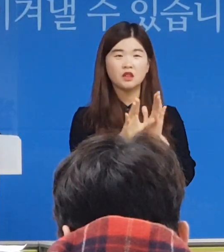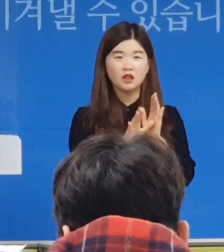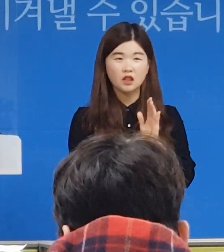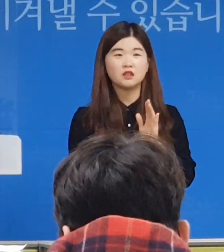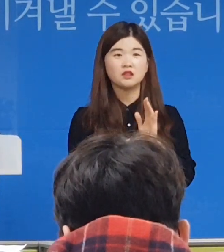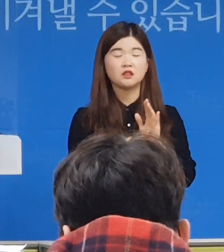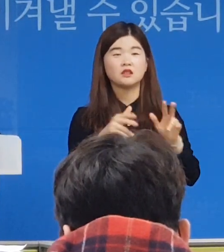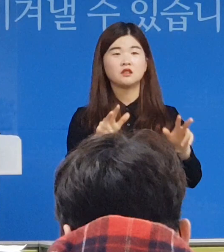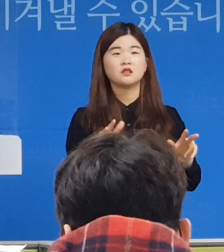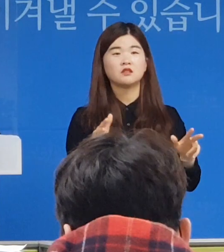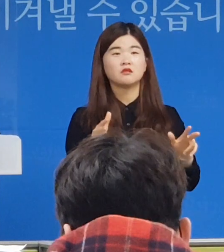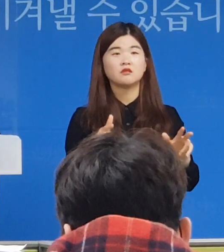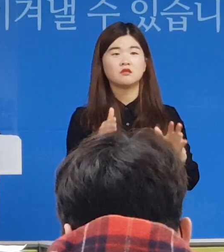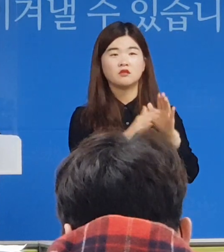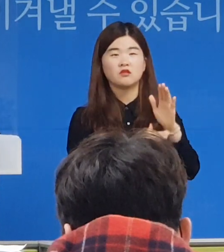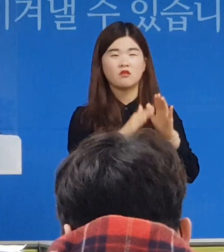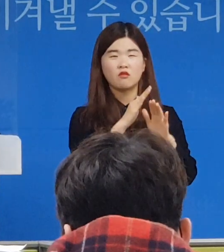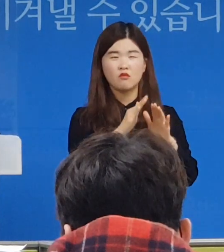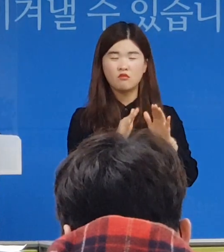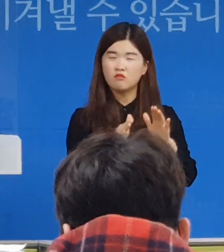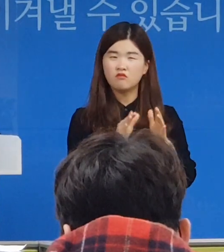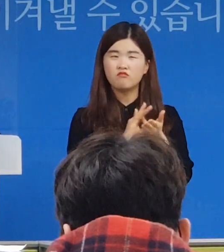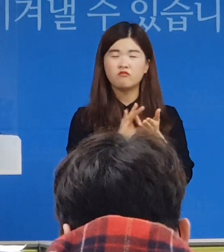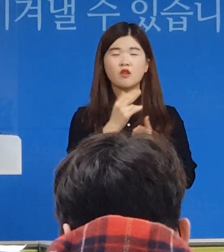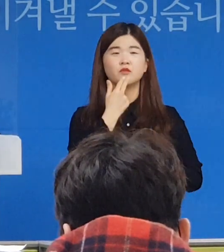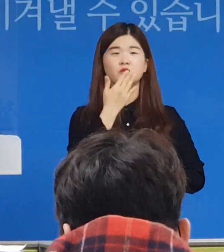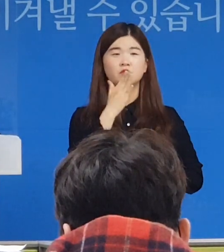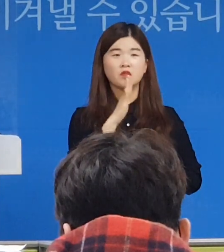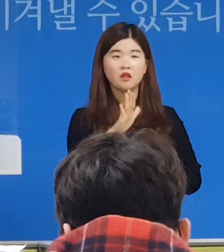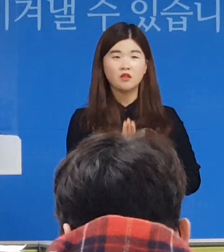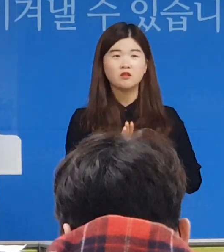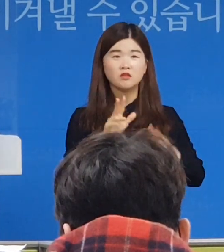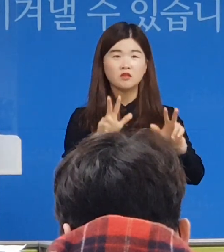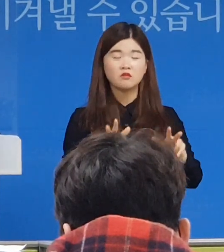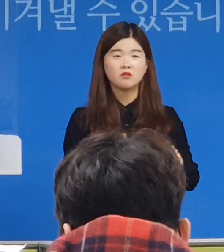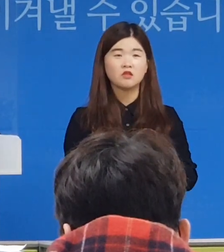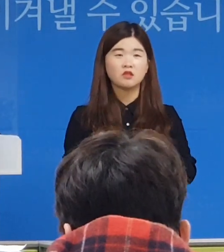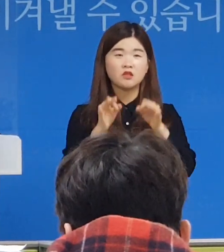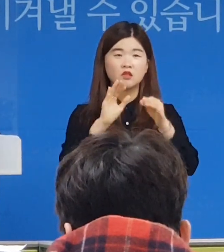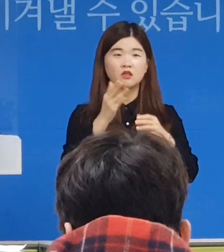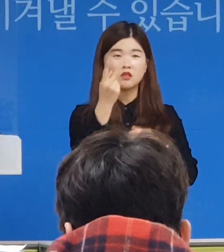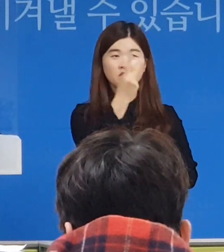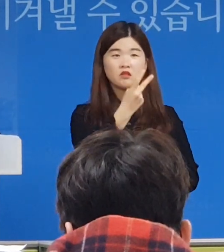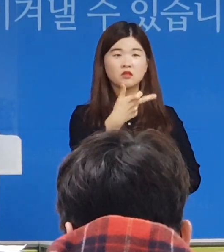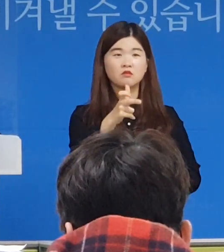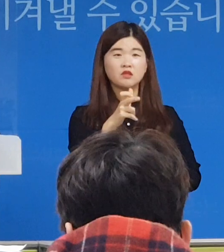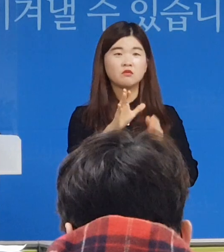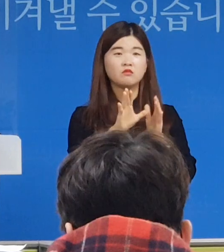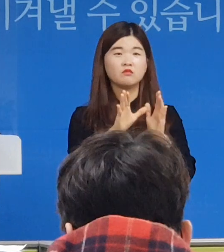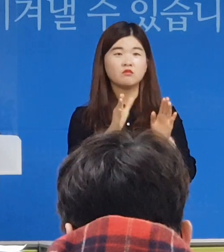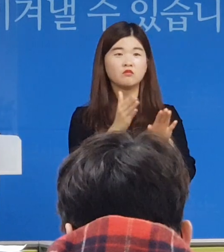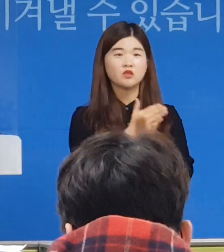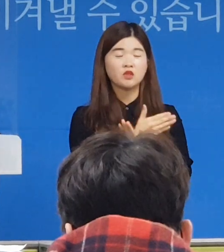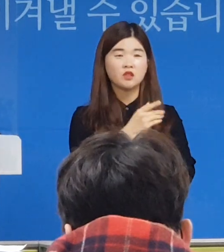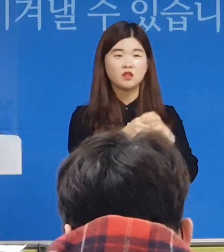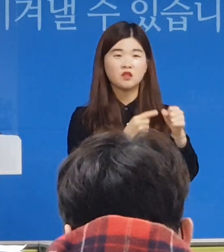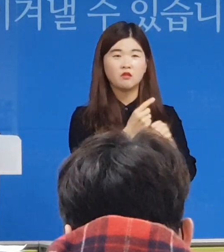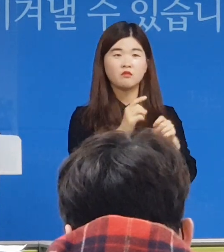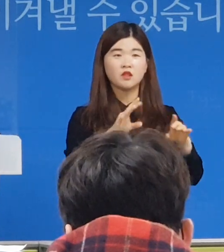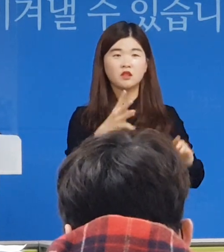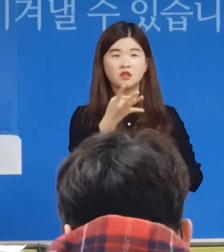운영비에 도세전출금이 지원되지 않았으나 도세전출금 비율이 상향된 2017년도부터는 매년